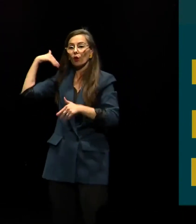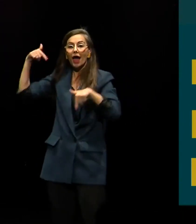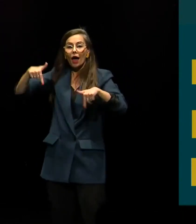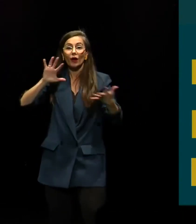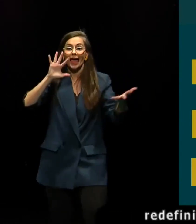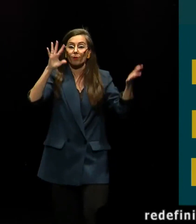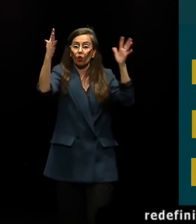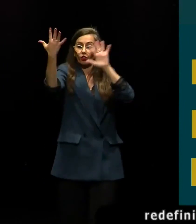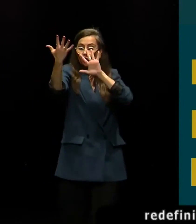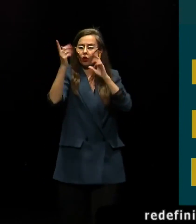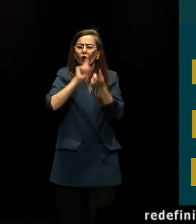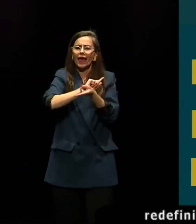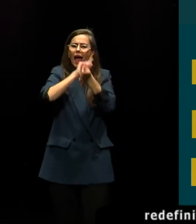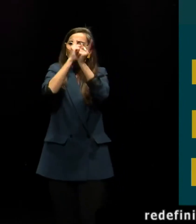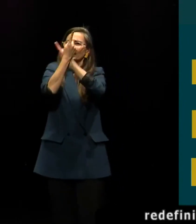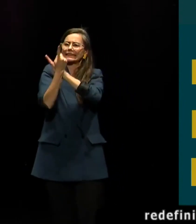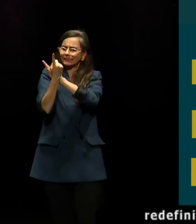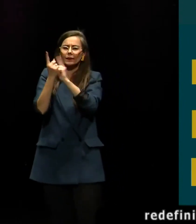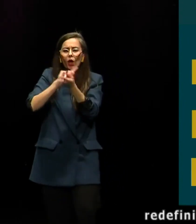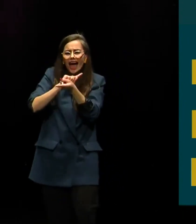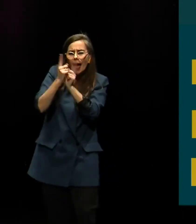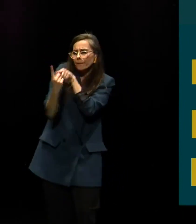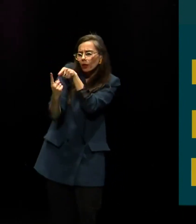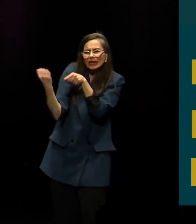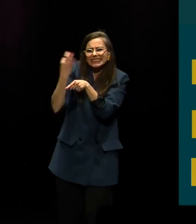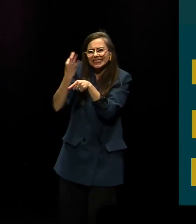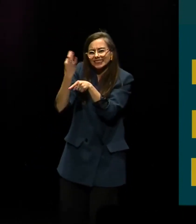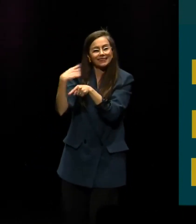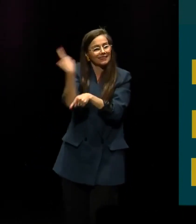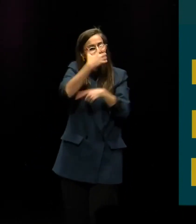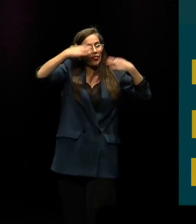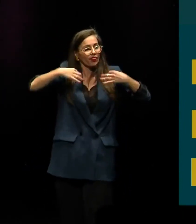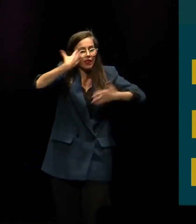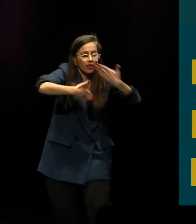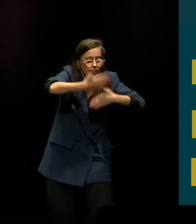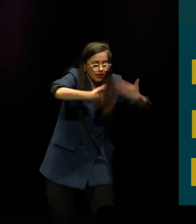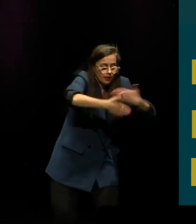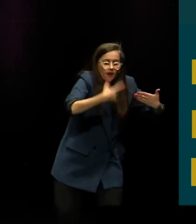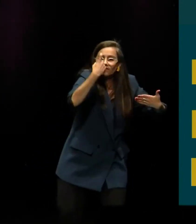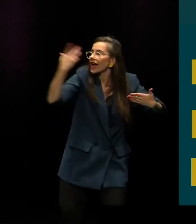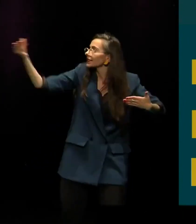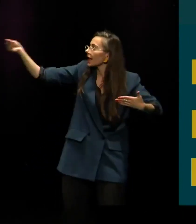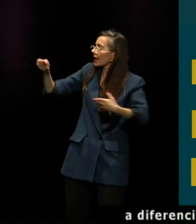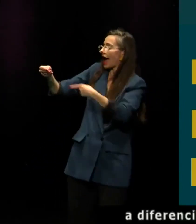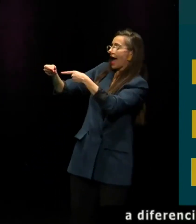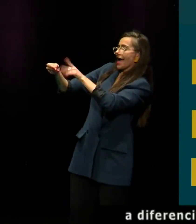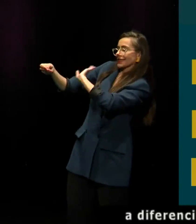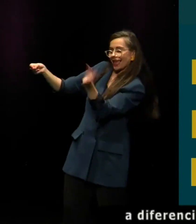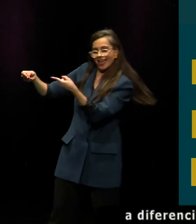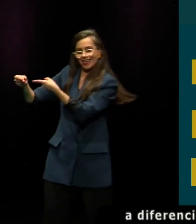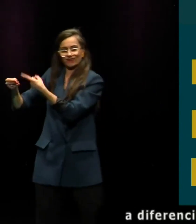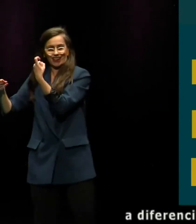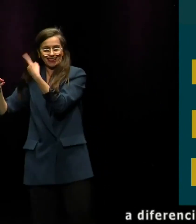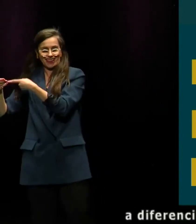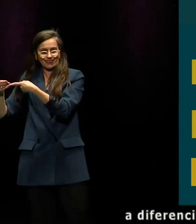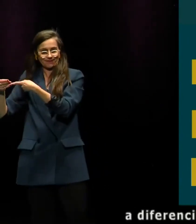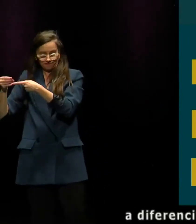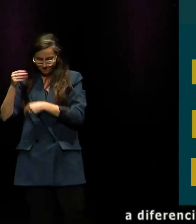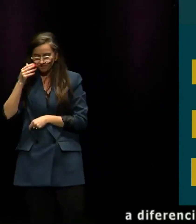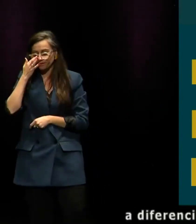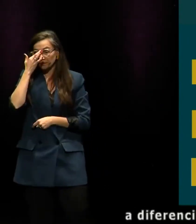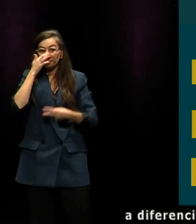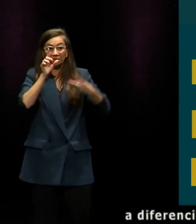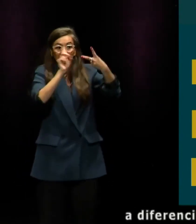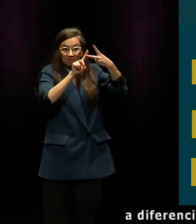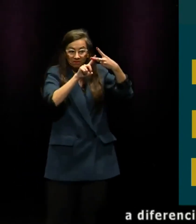de intercambio de información, de interacción de personas sordas, al que existe actualmente, que